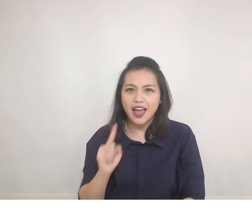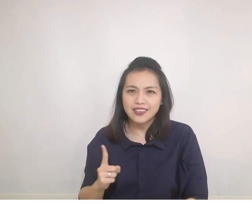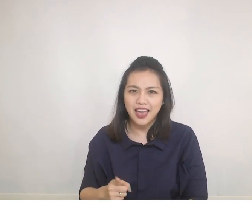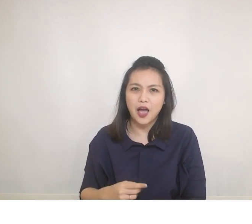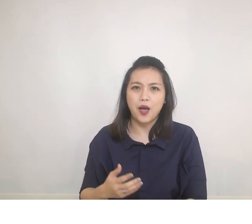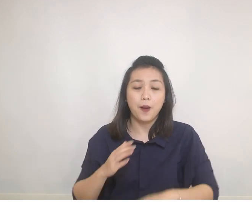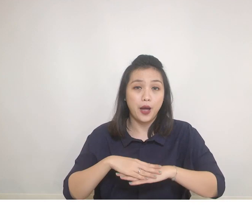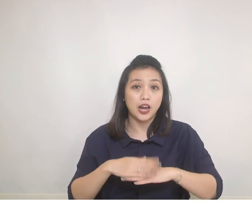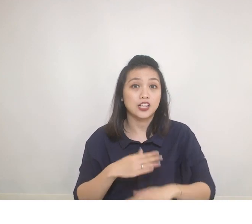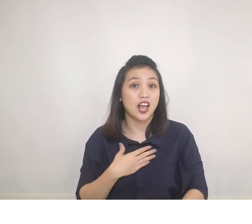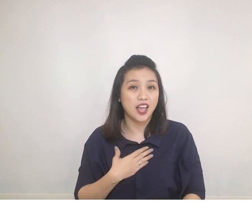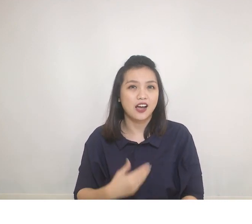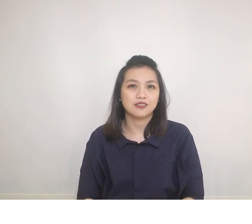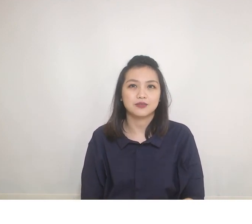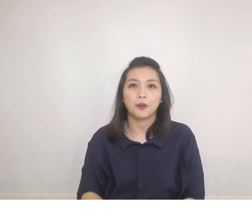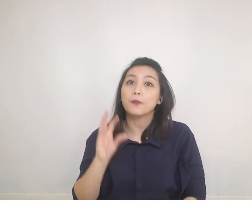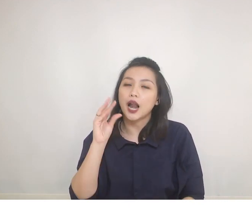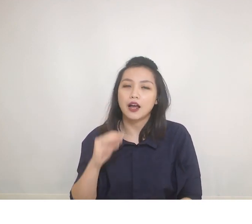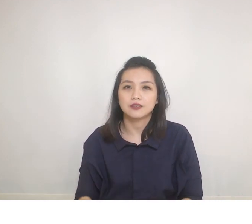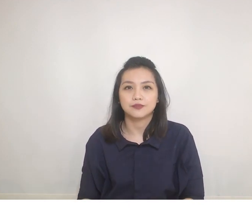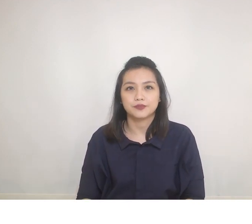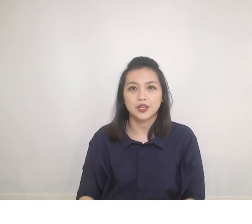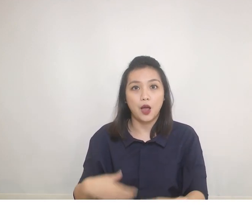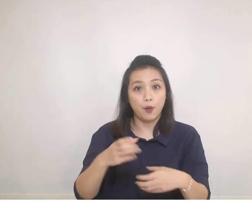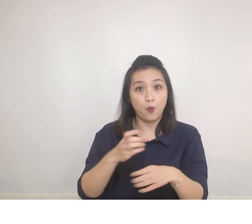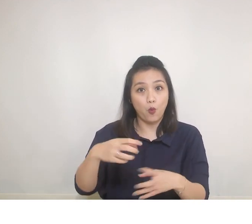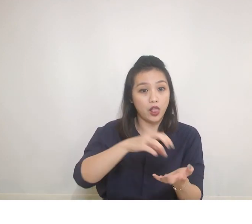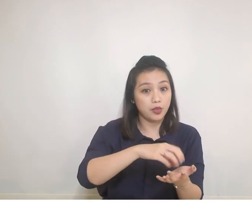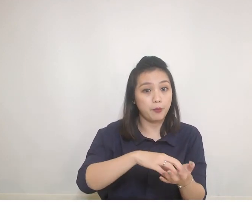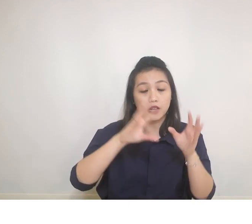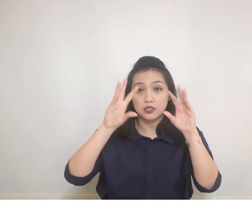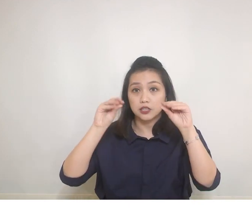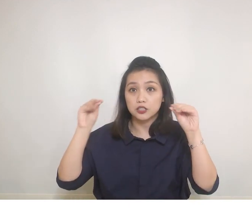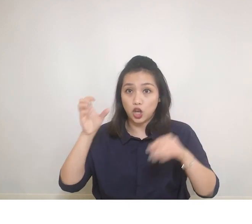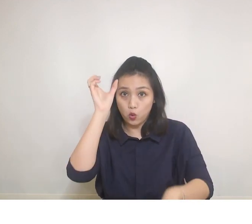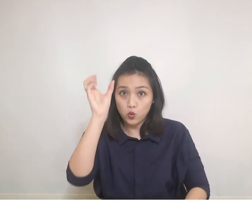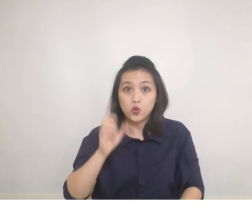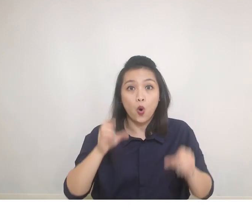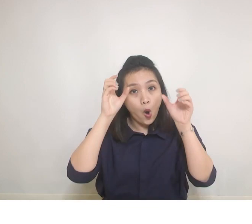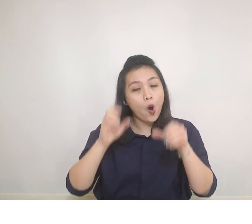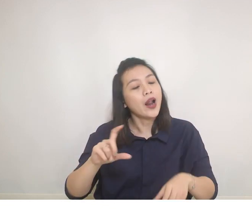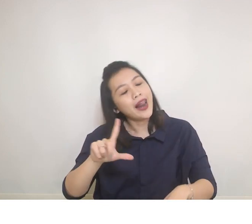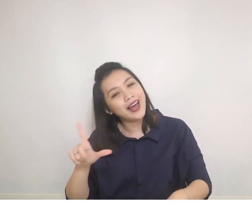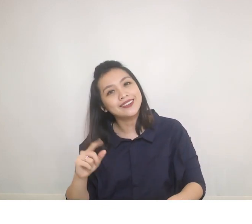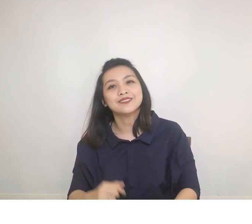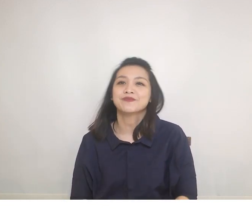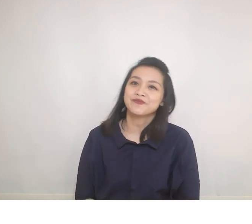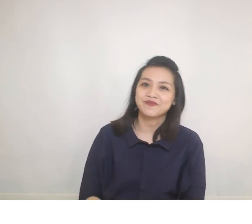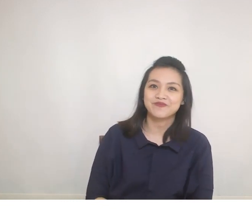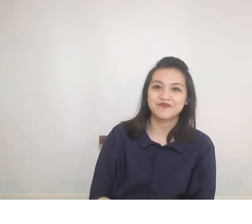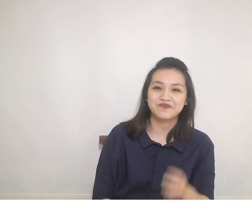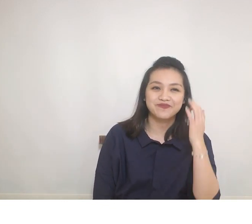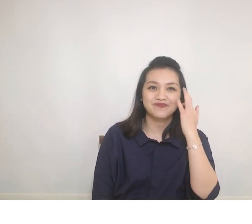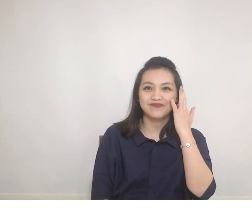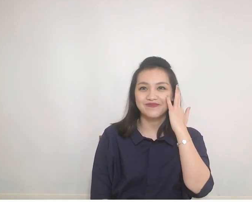juga seorang bisnismen, gak ada orang bangun bisnis dengan tujuan saya mesti punya target berapa orang yang harus saya pekerjakan, gak ada. Iya. Justru semua